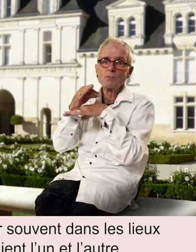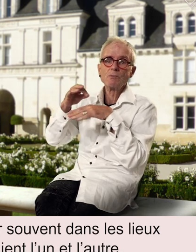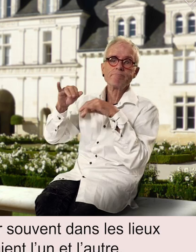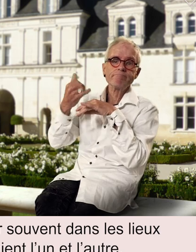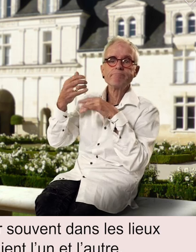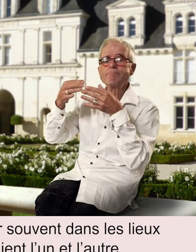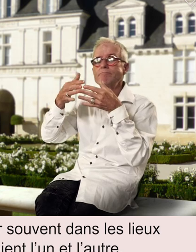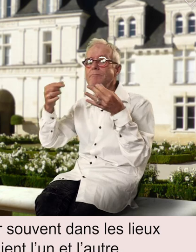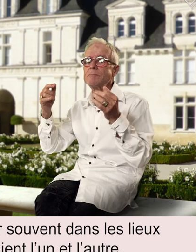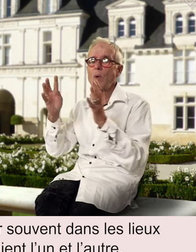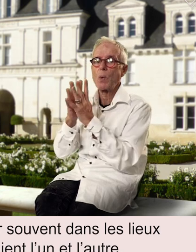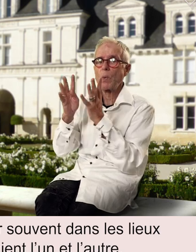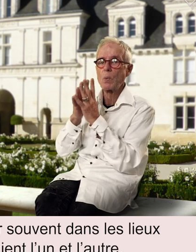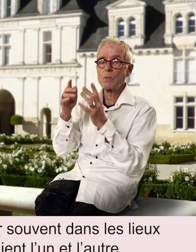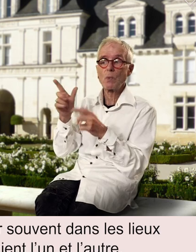l'un et l'autre.